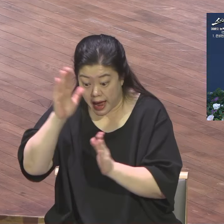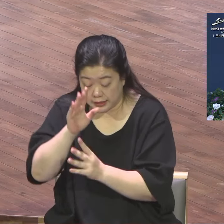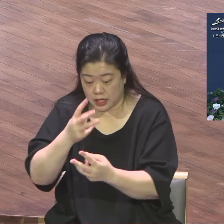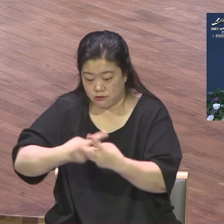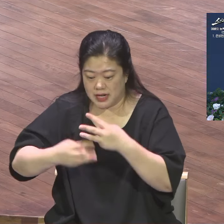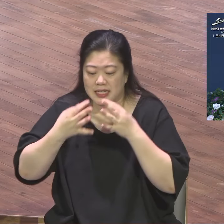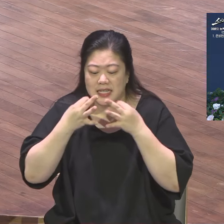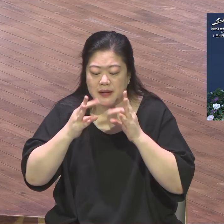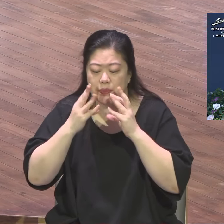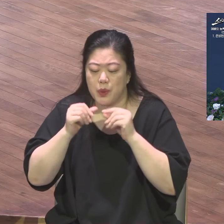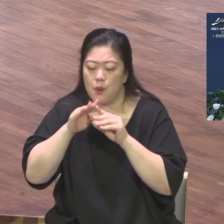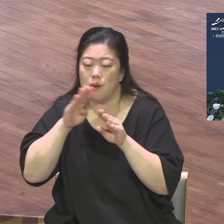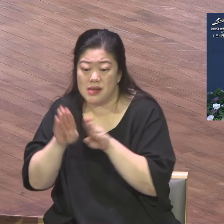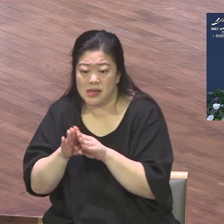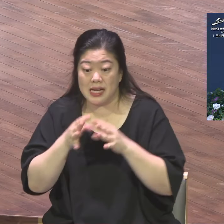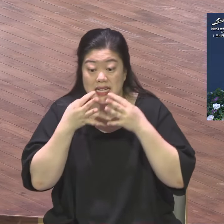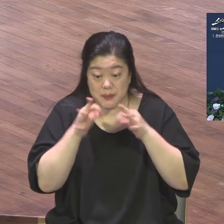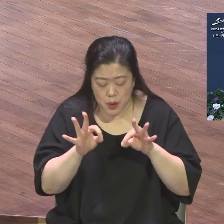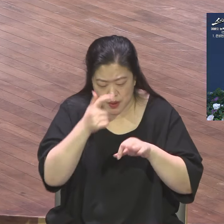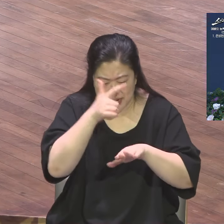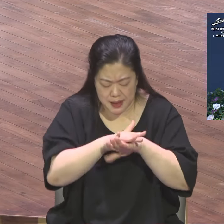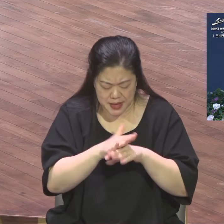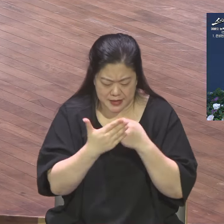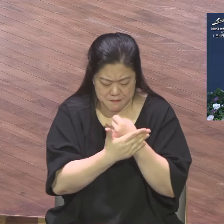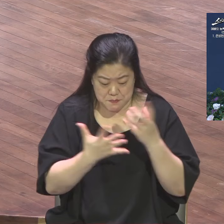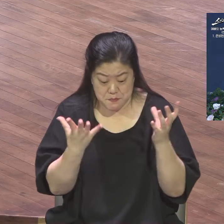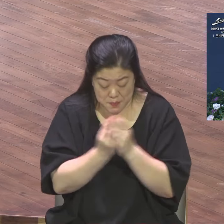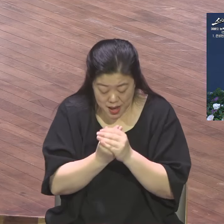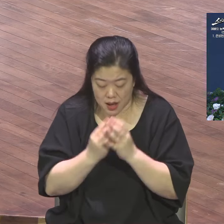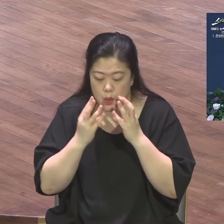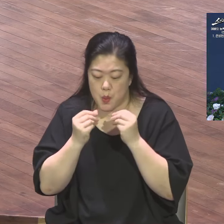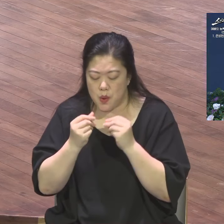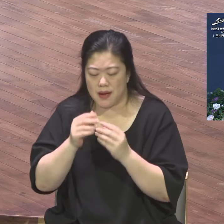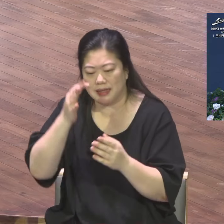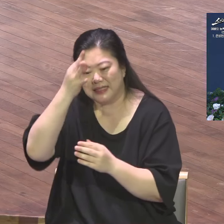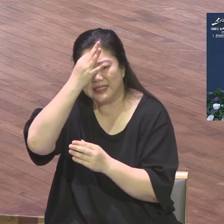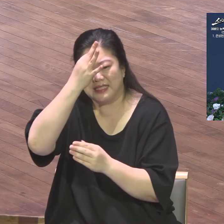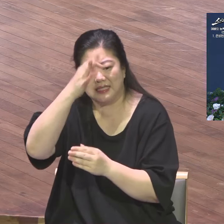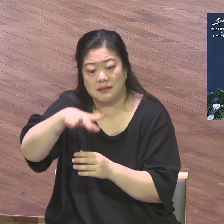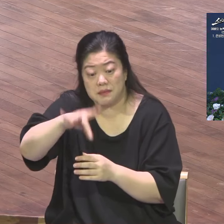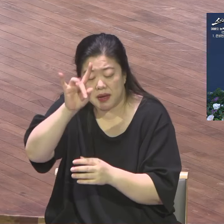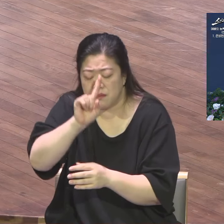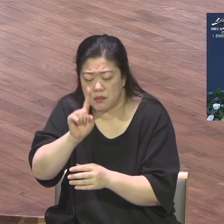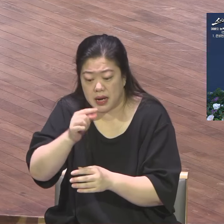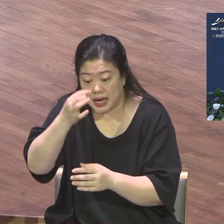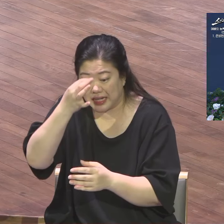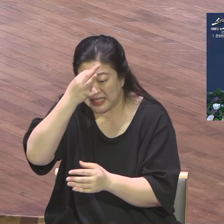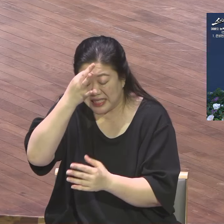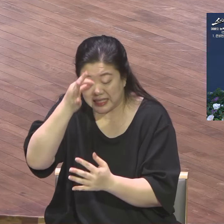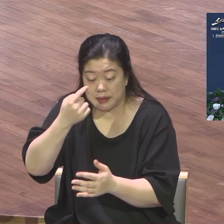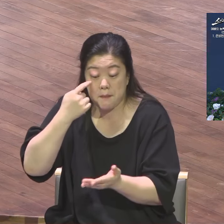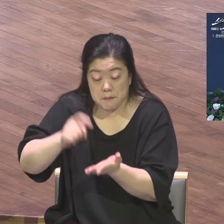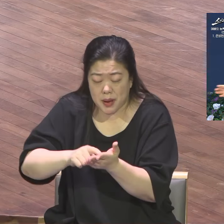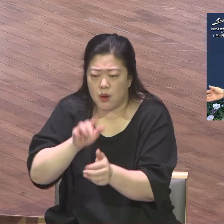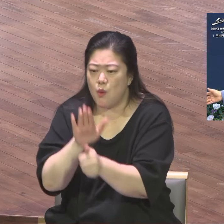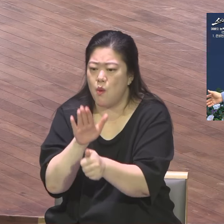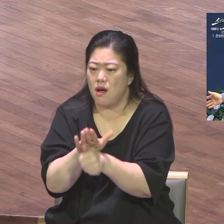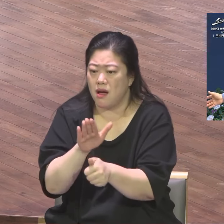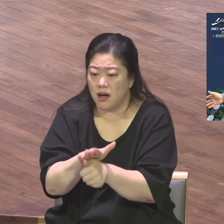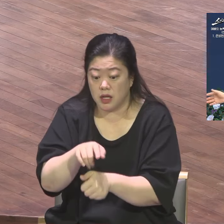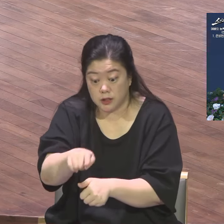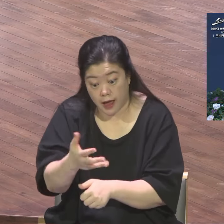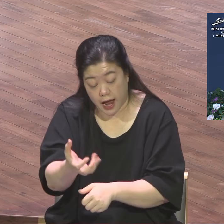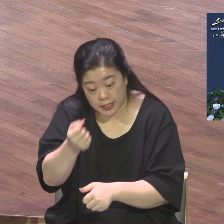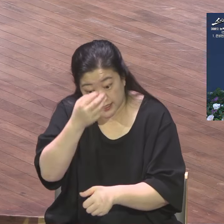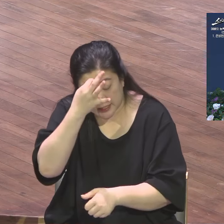시간이다. 렘넌트의 시야를 넓혀주는, 자신의 이 달란트를 발견하지 못하고 대학을 졸업하고 나서 다른 일 하는 사람